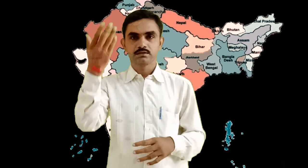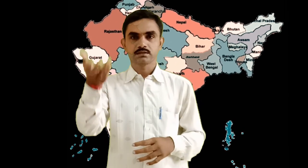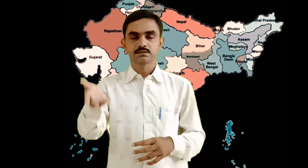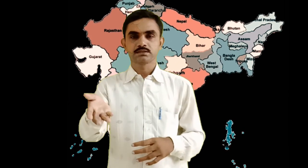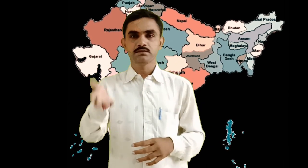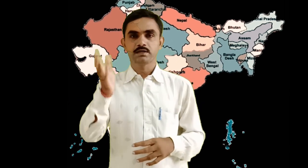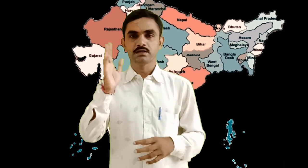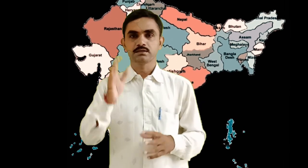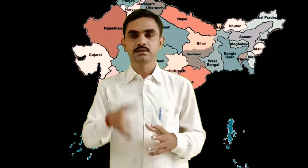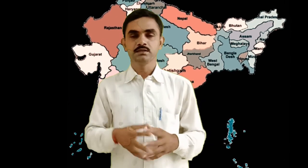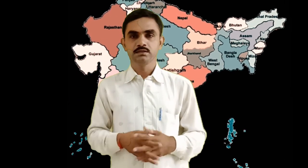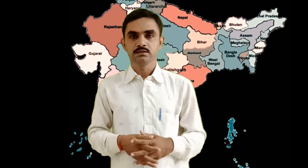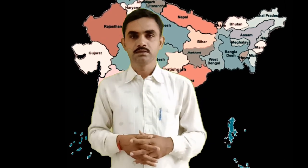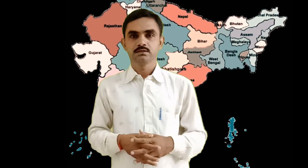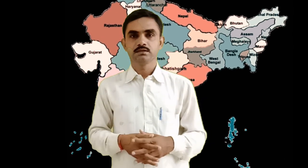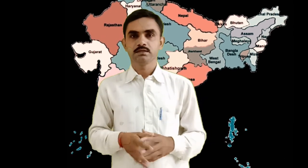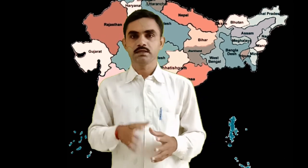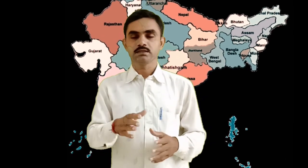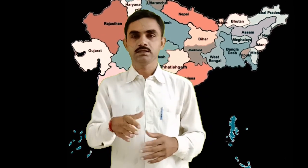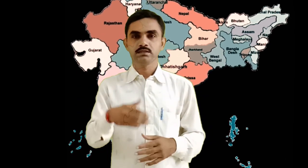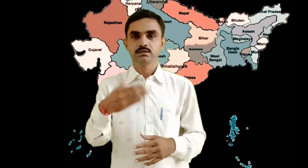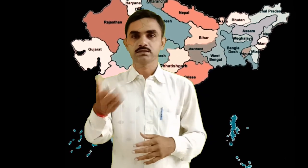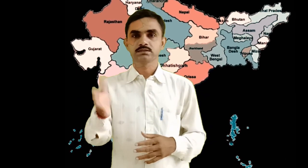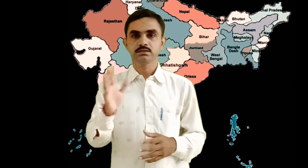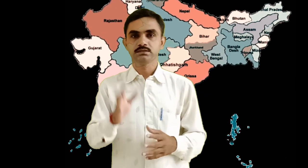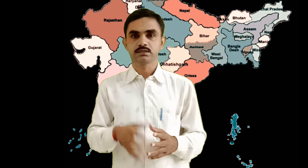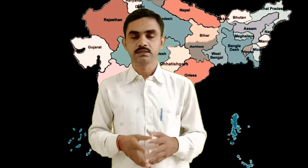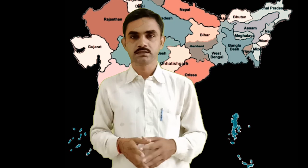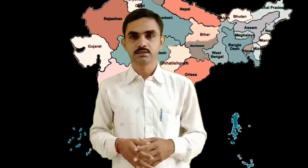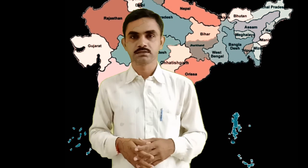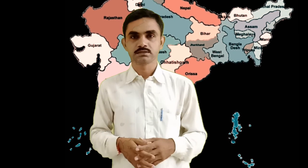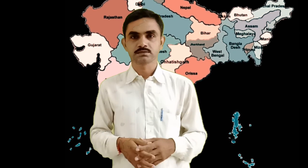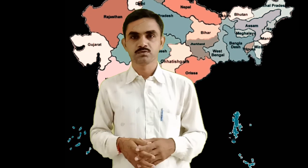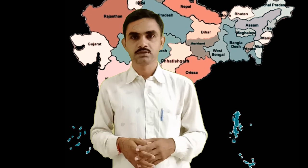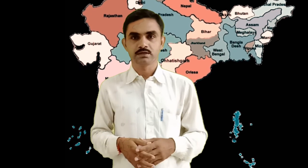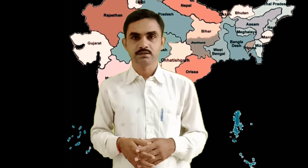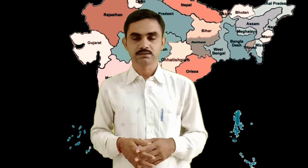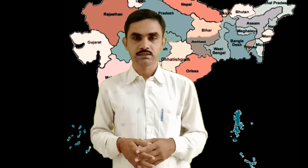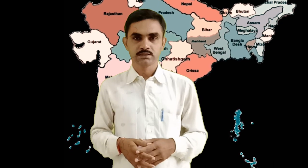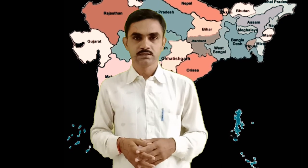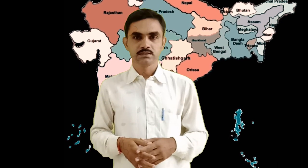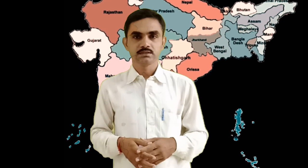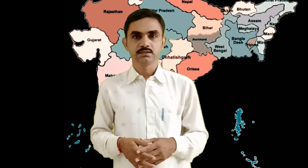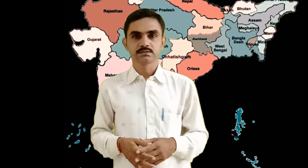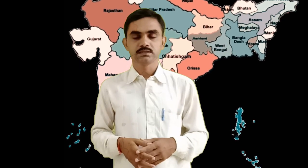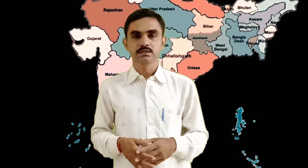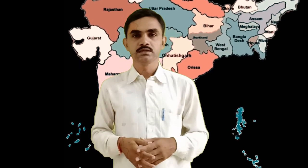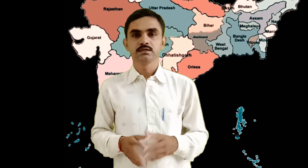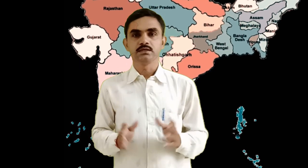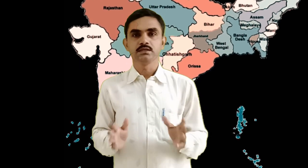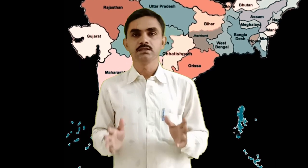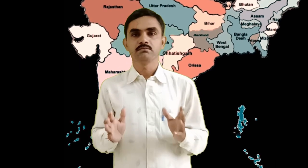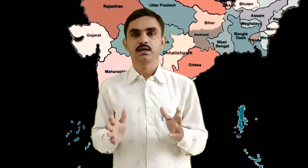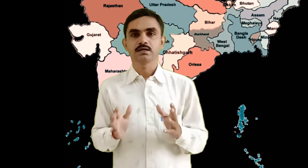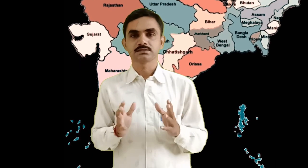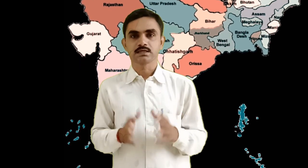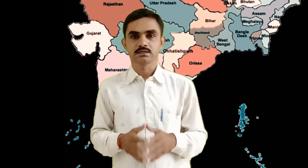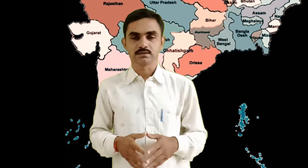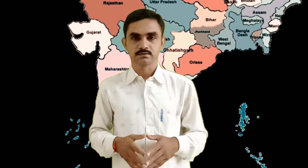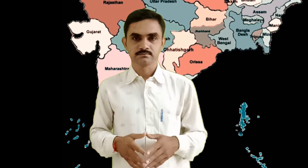અને દક્ષિણ ભારતની દરિયાથી દક્ષિણ દિશાની અંદર જે સમુદ્ર આવેલ છે તે છે